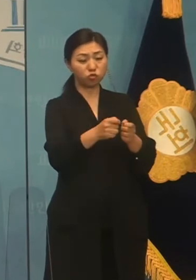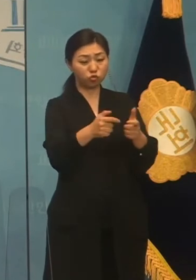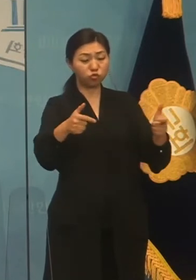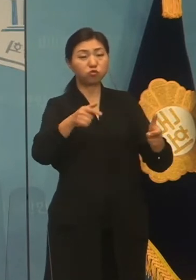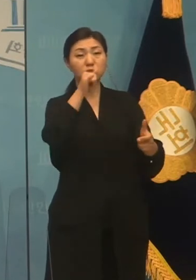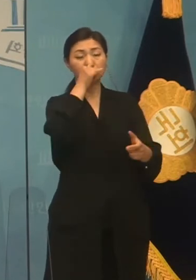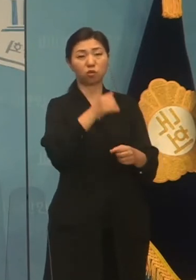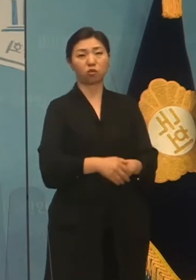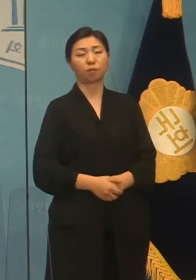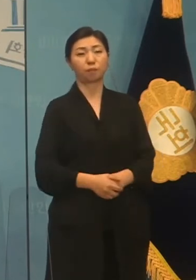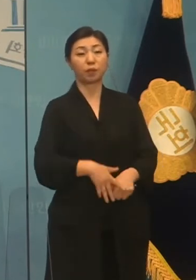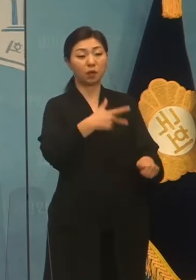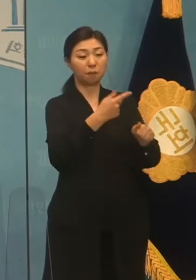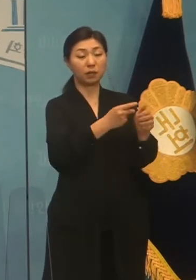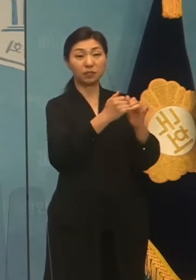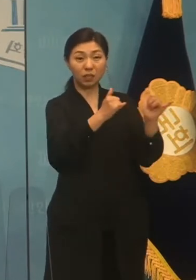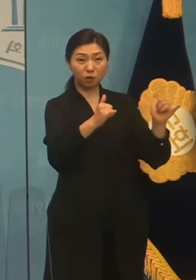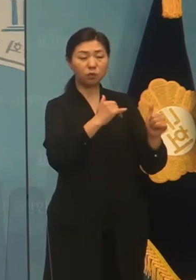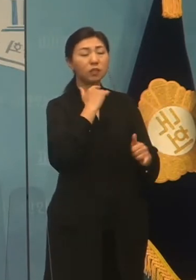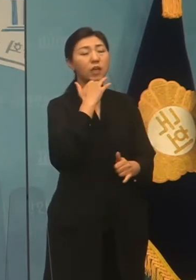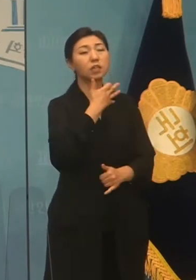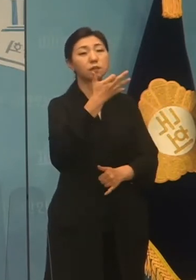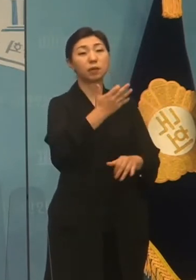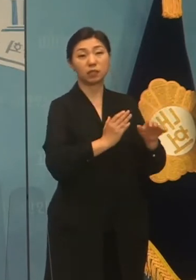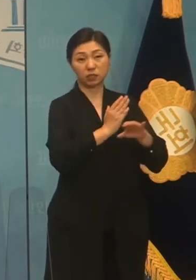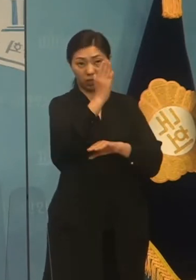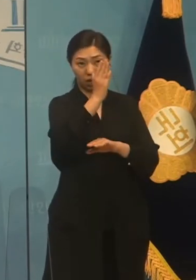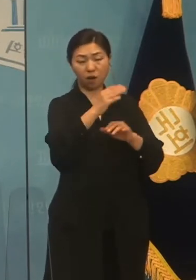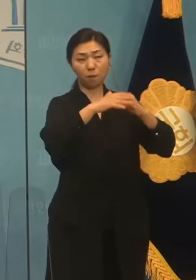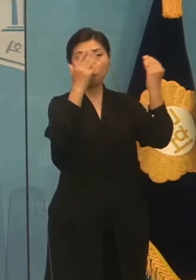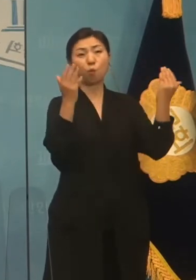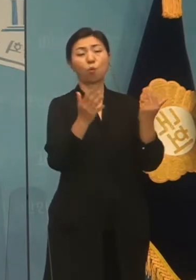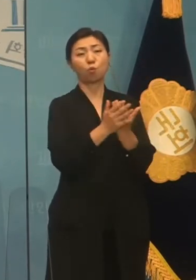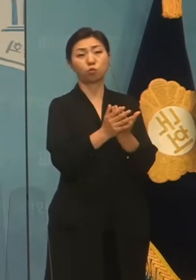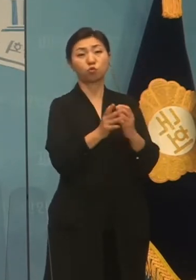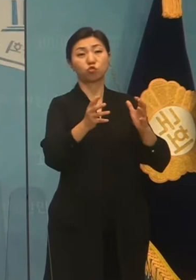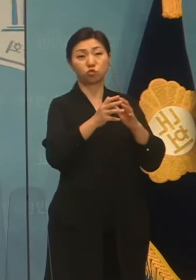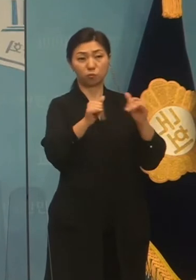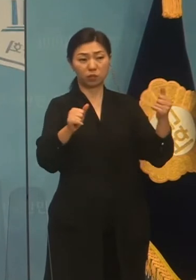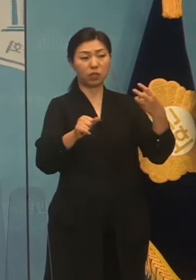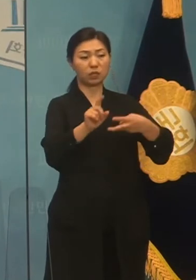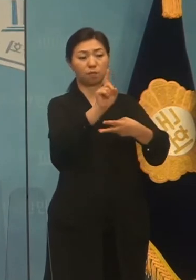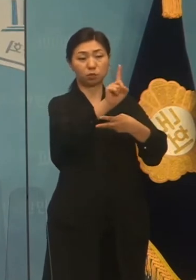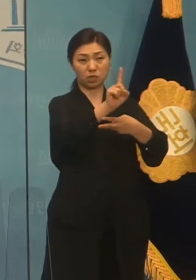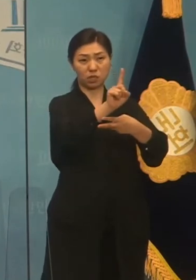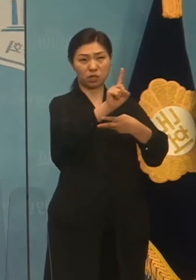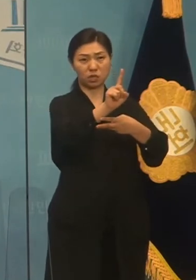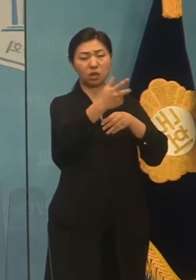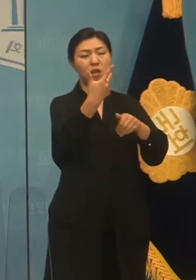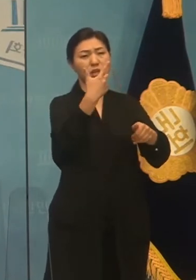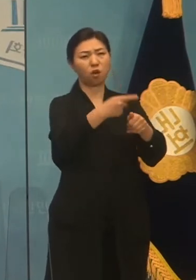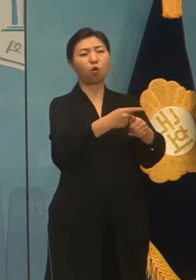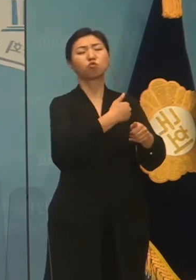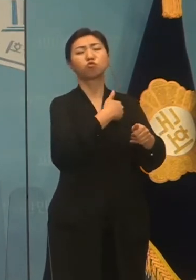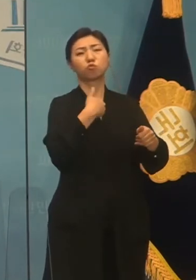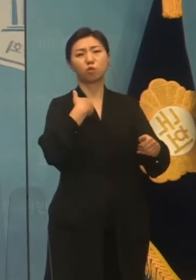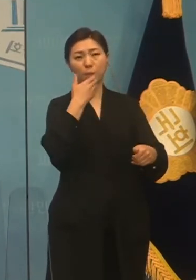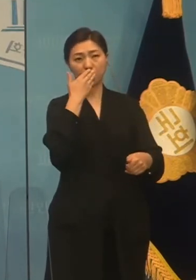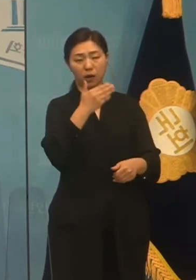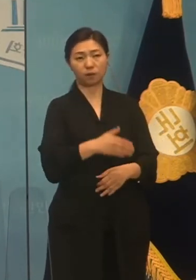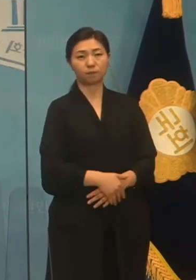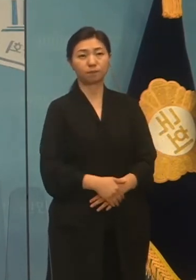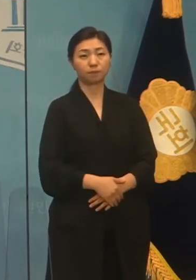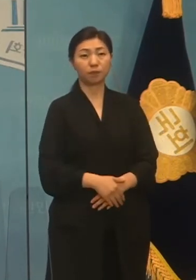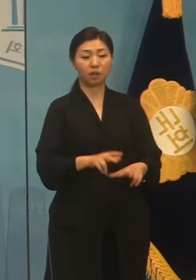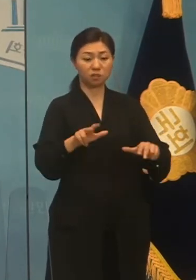접종 대상 18세 이상 국민의 3분의 1이 접종을 완료하게 되는 것입니다.